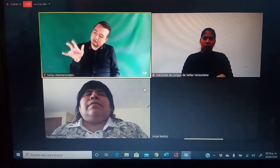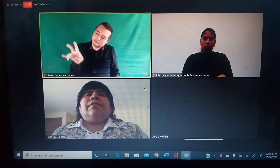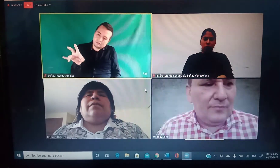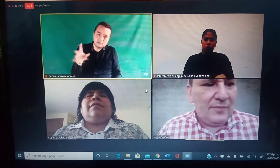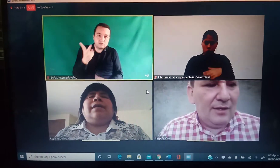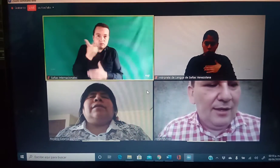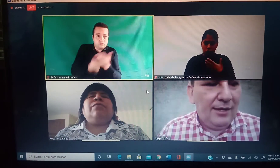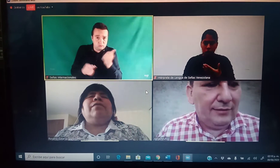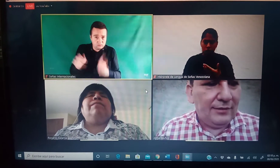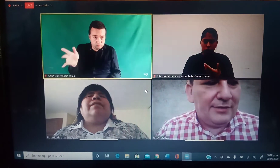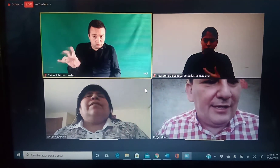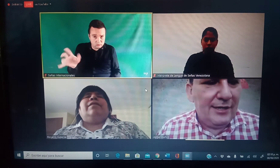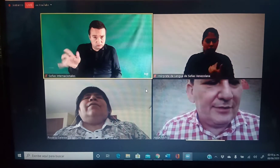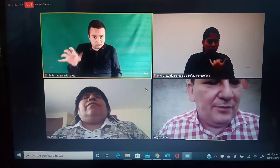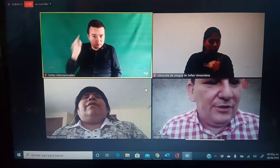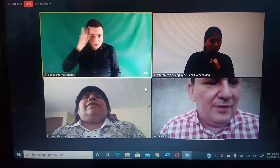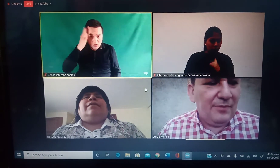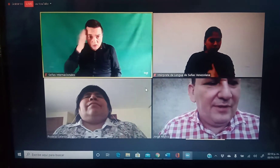Sí,